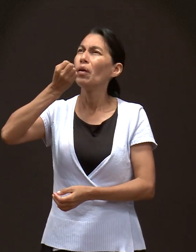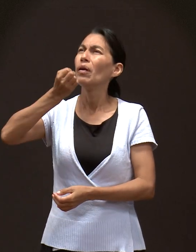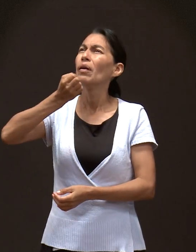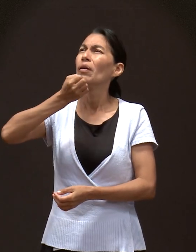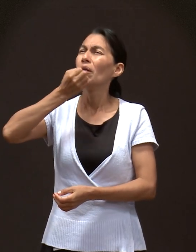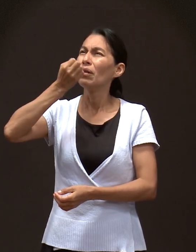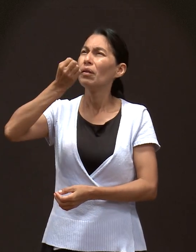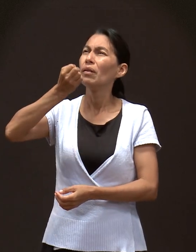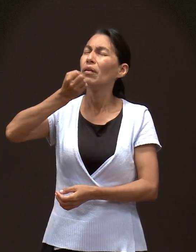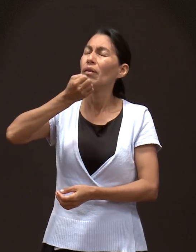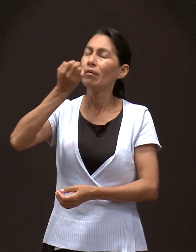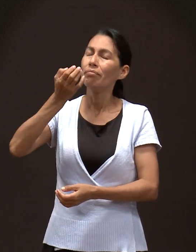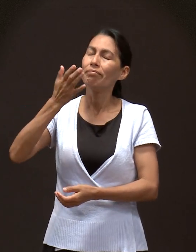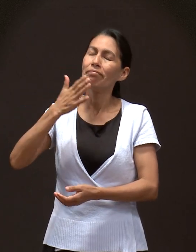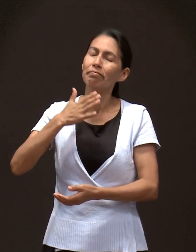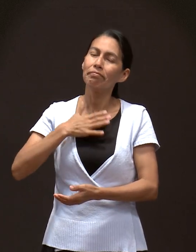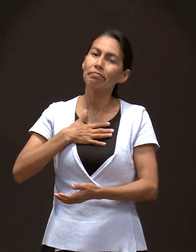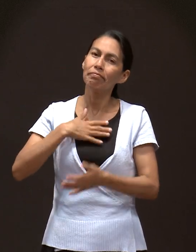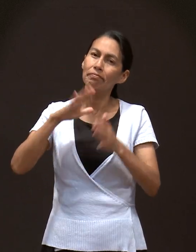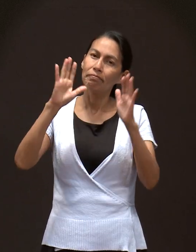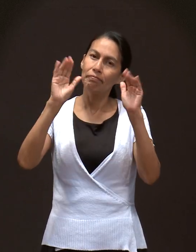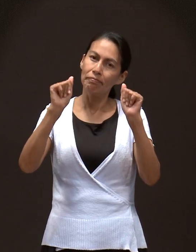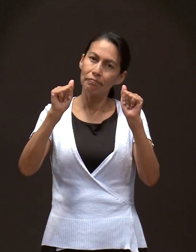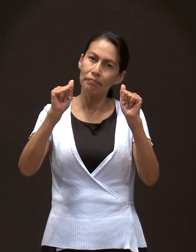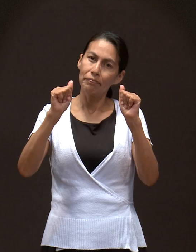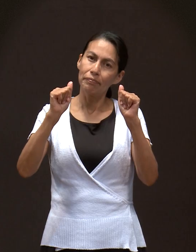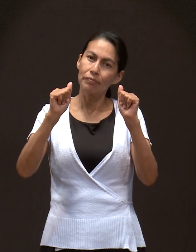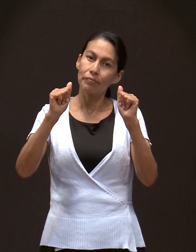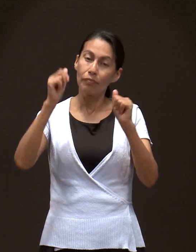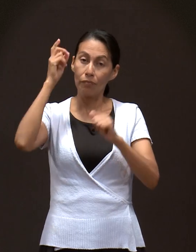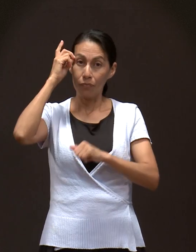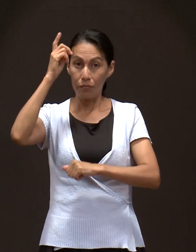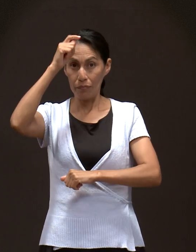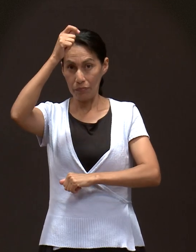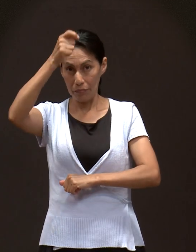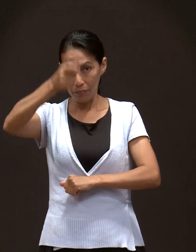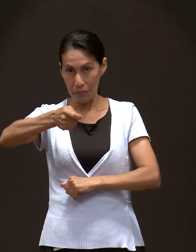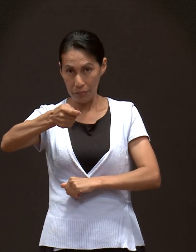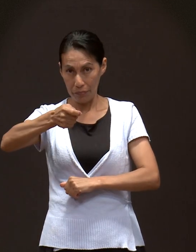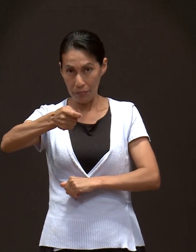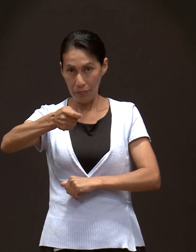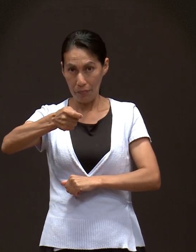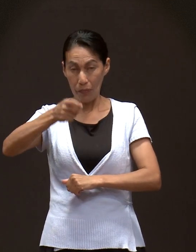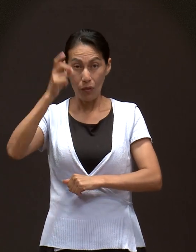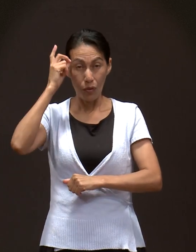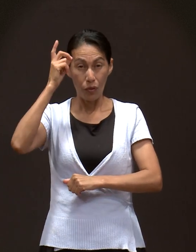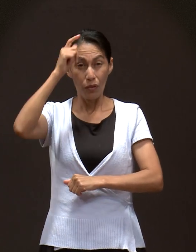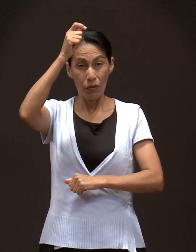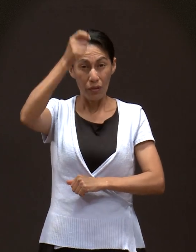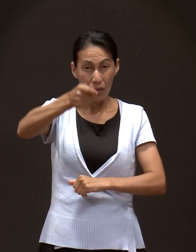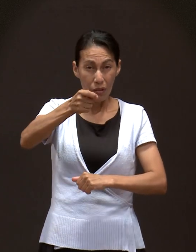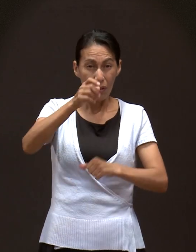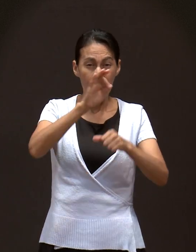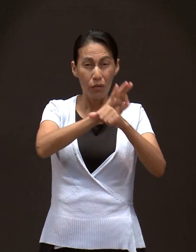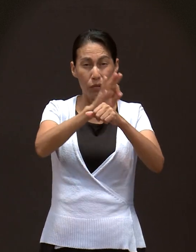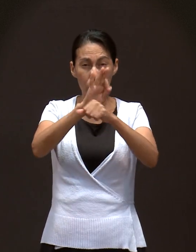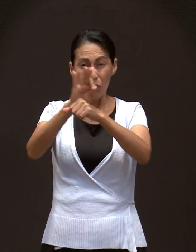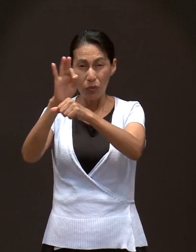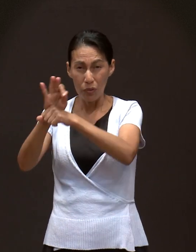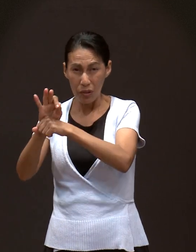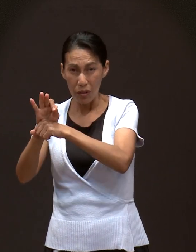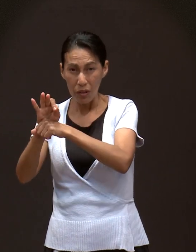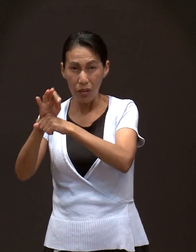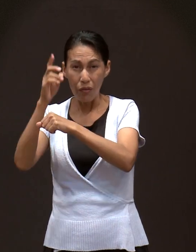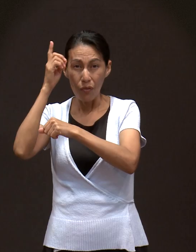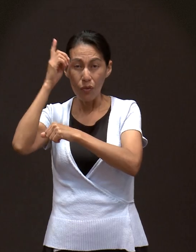Aprovechémoslo en oración. Yo me despido de ti con la bendición de Dios. Que Dios te bendiga y te